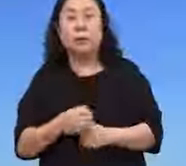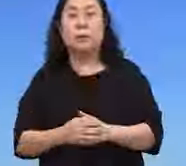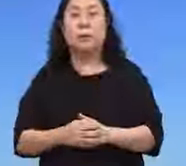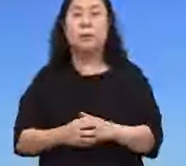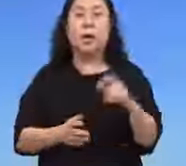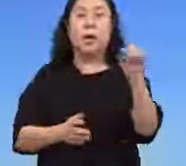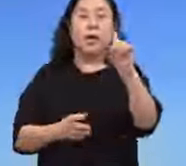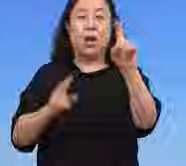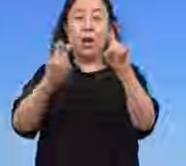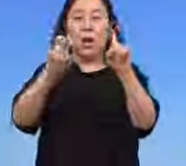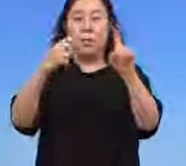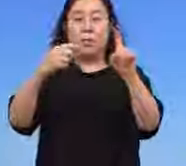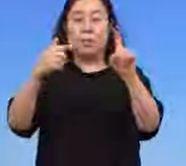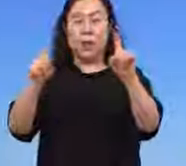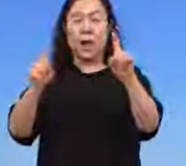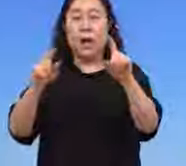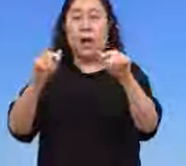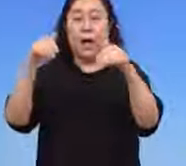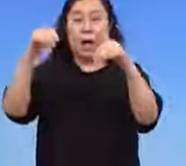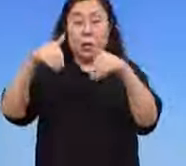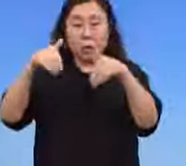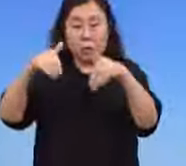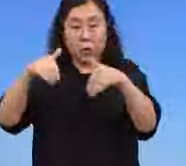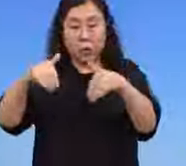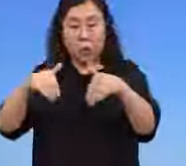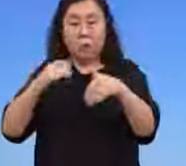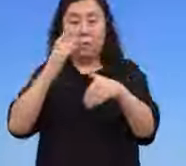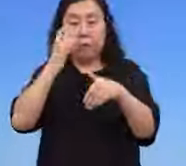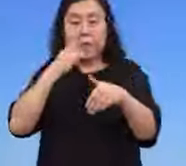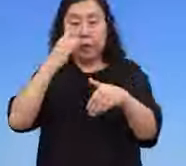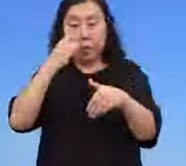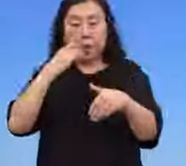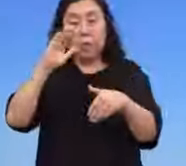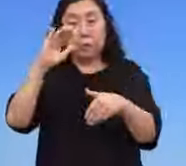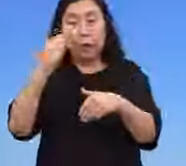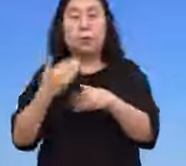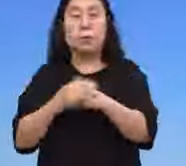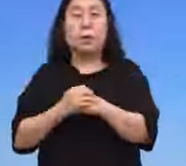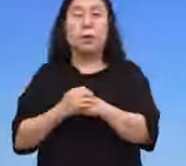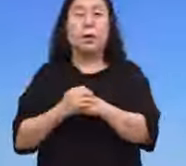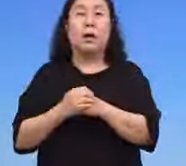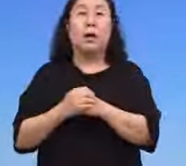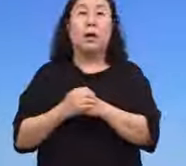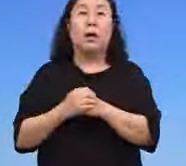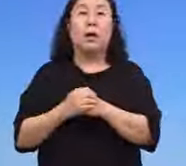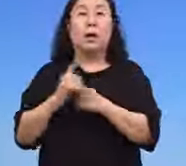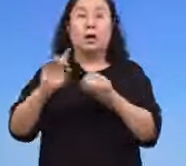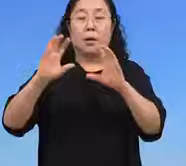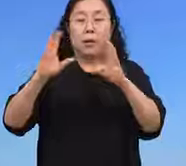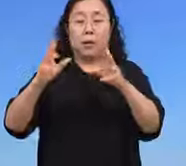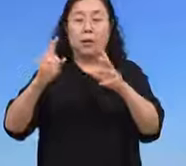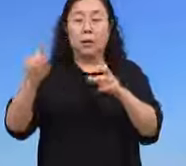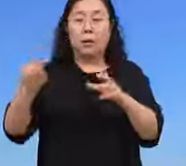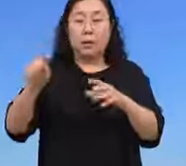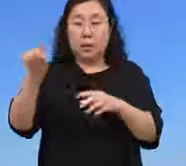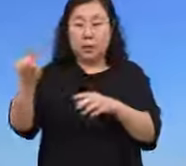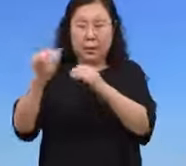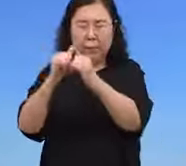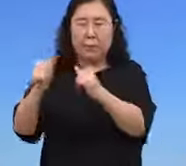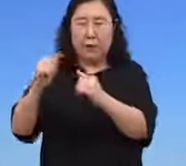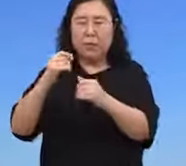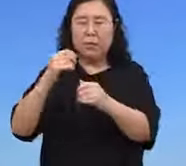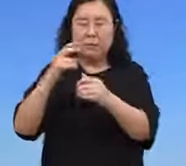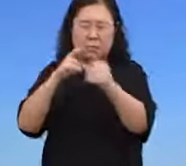14절은요, 열무나 비유, 종들에게 대한 말씀의 맥락으로는 이 빼도 되는 말씀입니다. 한번 보십시오. 14절. 그런데 그 백성이